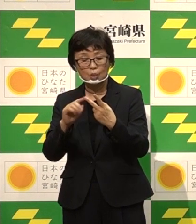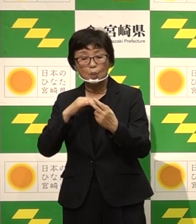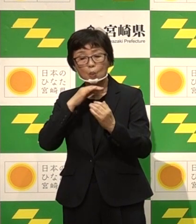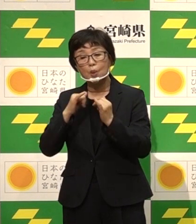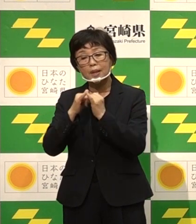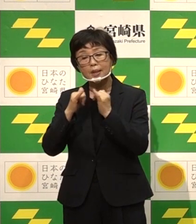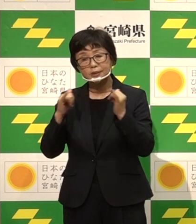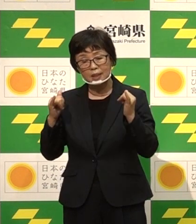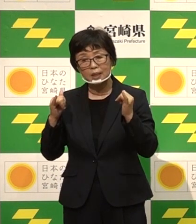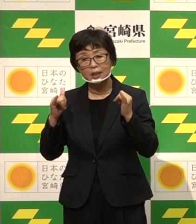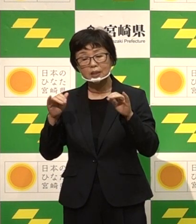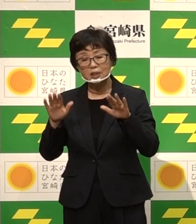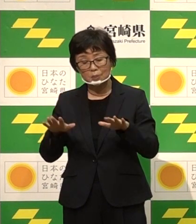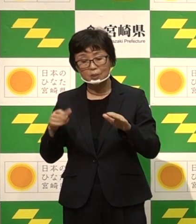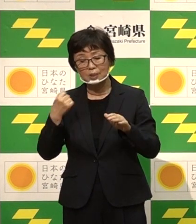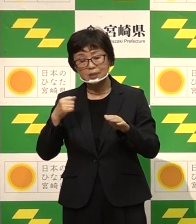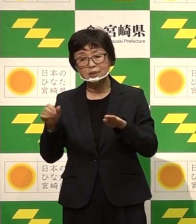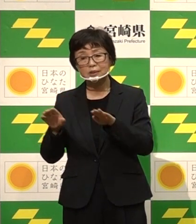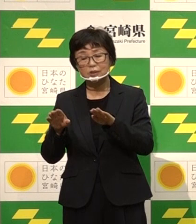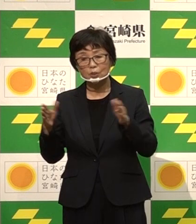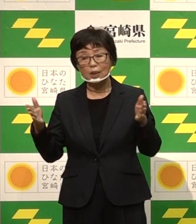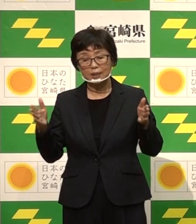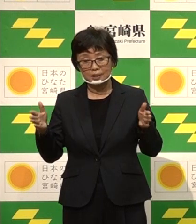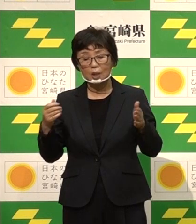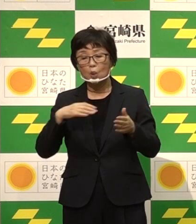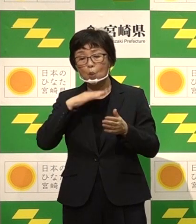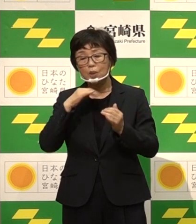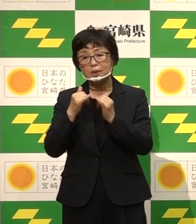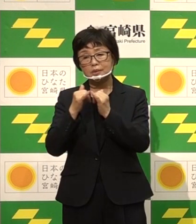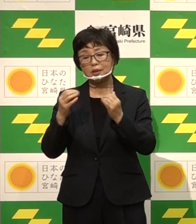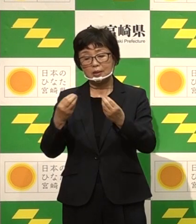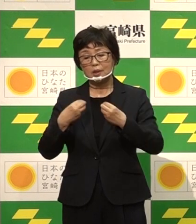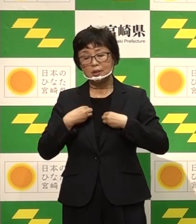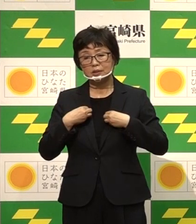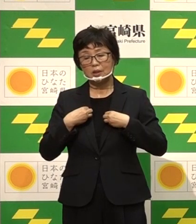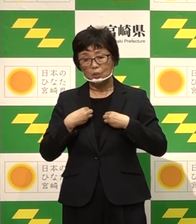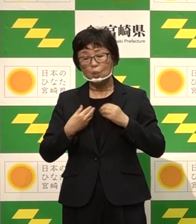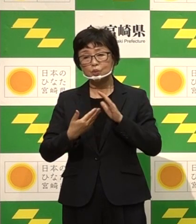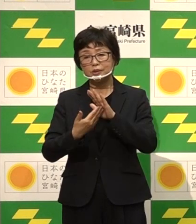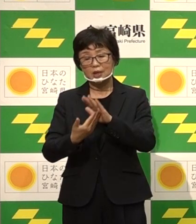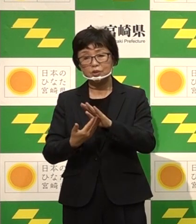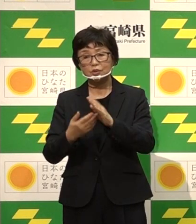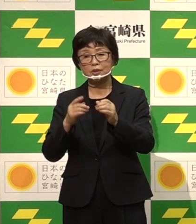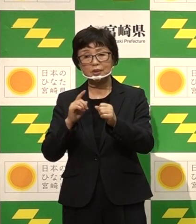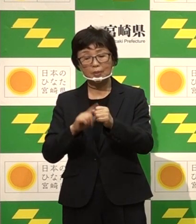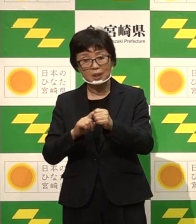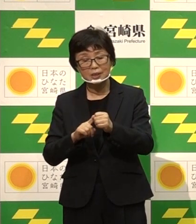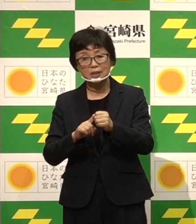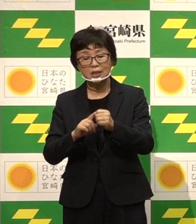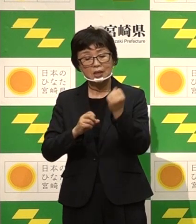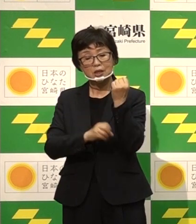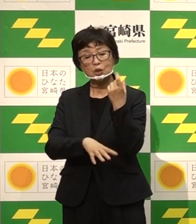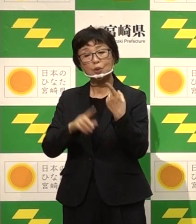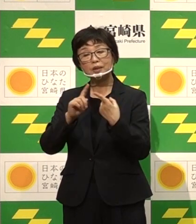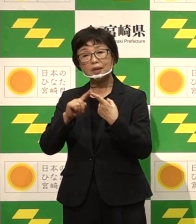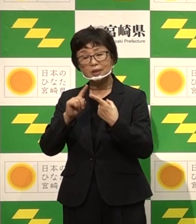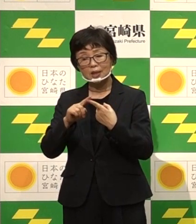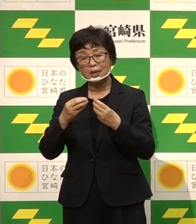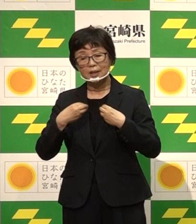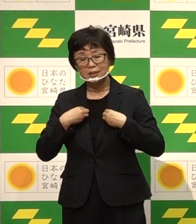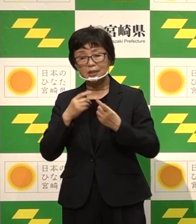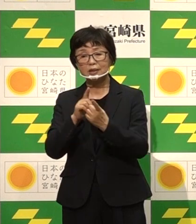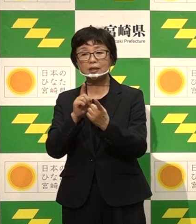齢者、今のこの夏の時期は高齢者への感染拡大を防ぐためにということで、基本的な感染対策